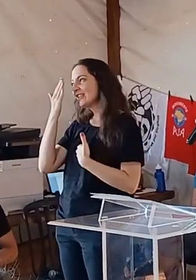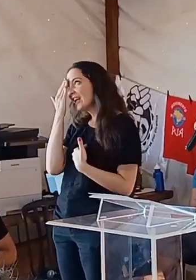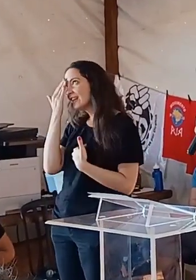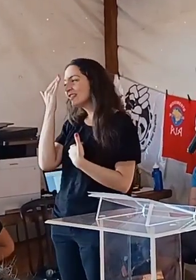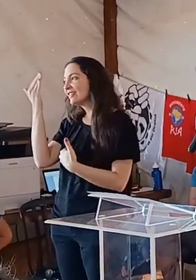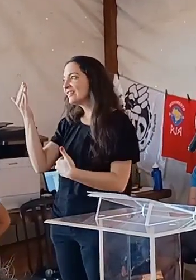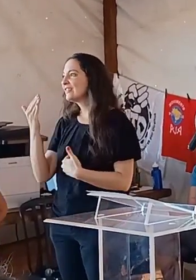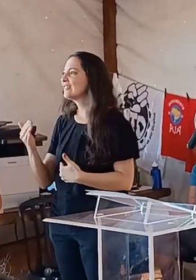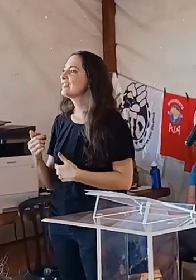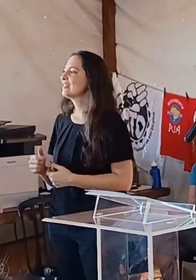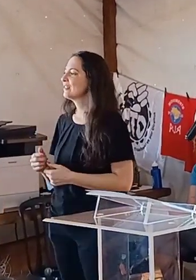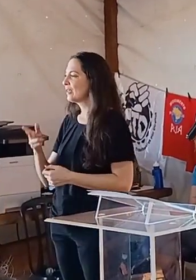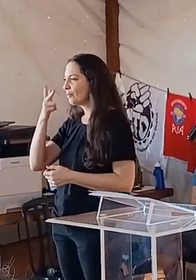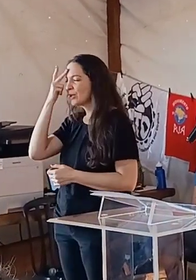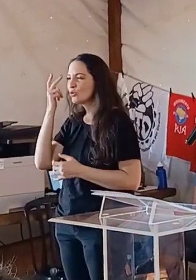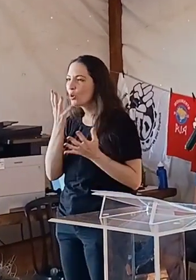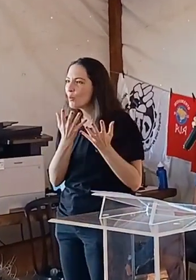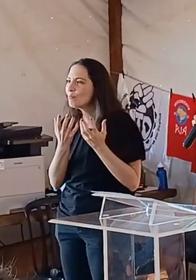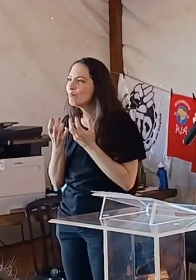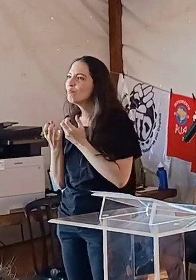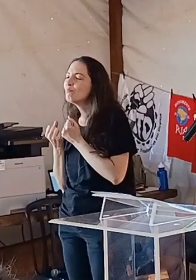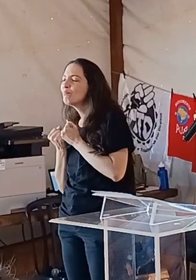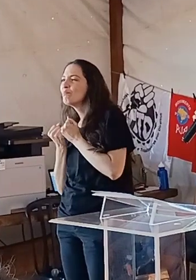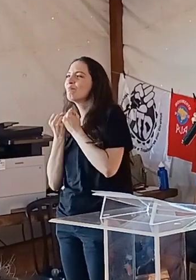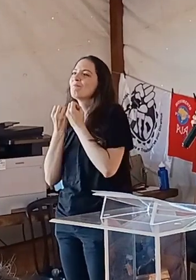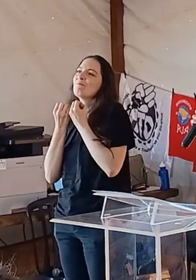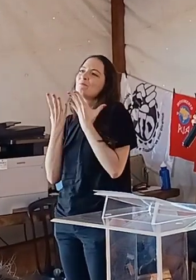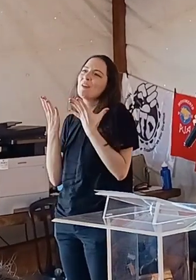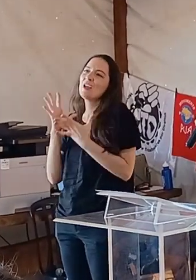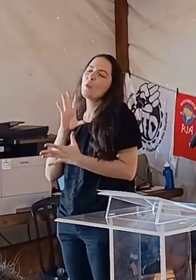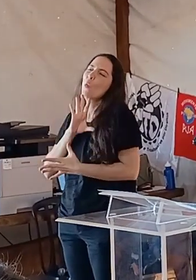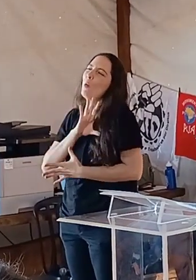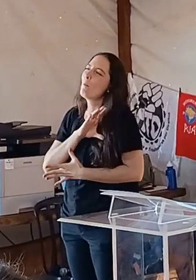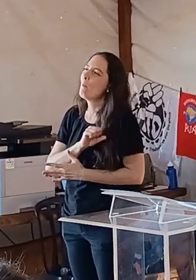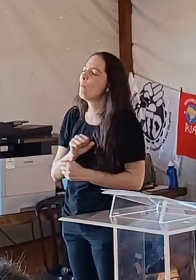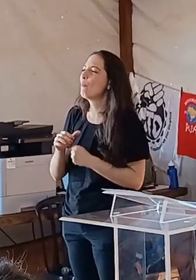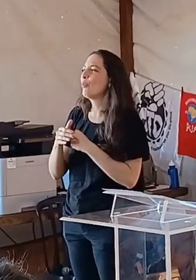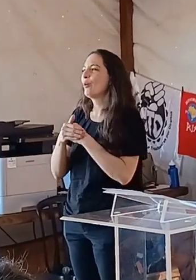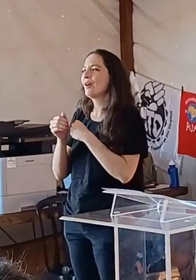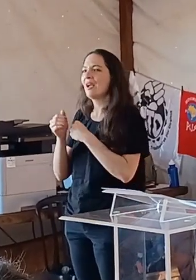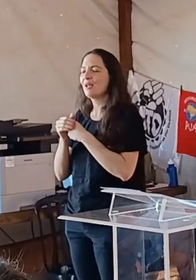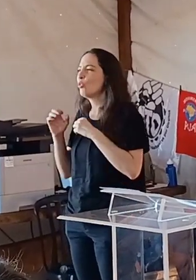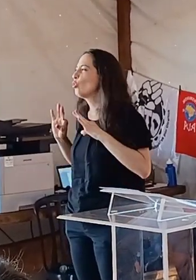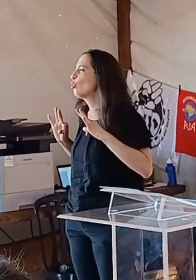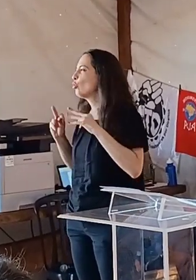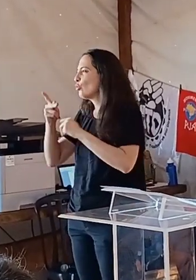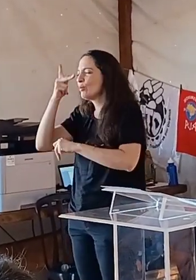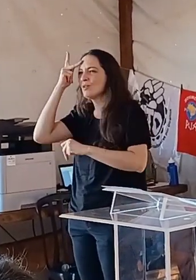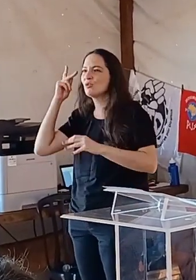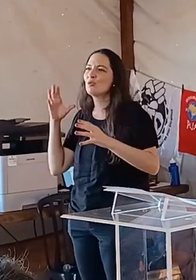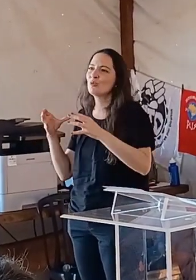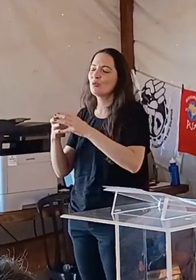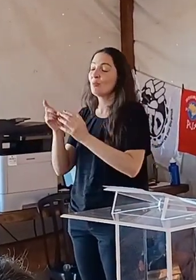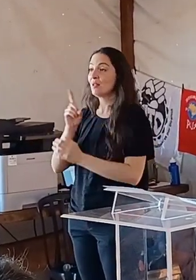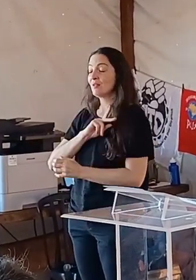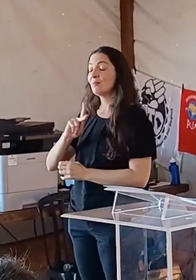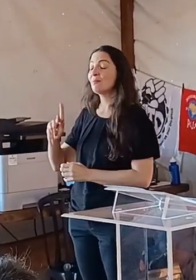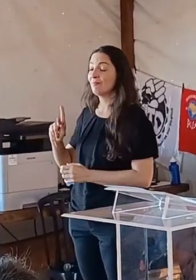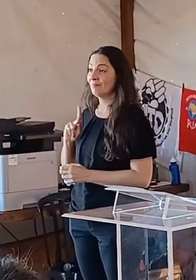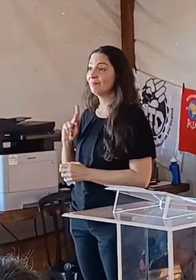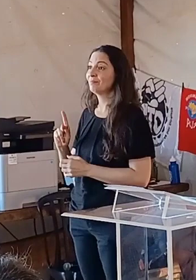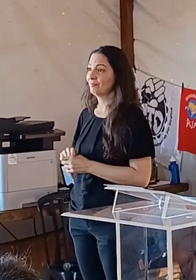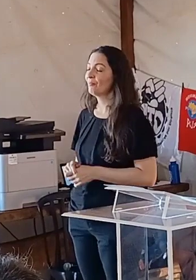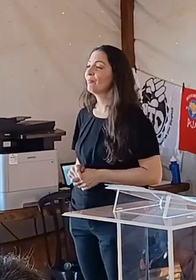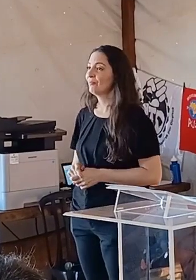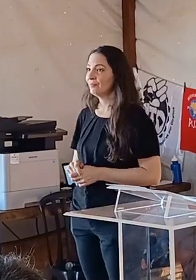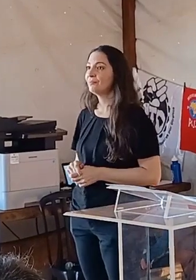mas muito acolhida, de forma muito amorosa, fraterna, por toda a equipe da Defensoria Pública.